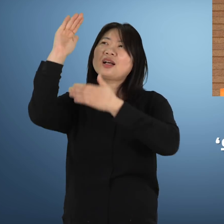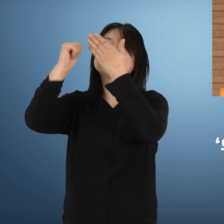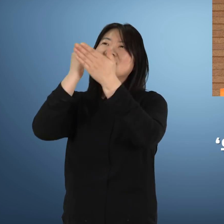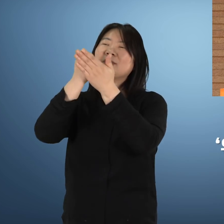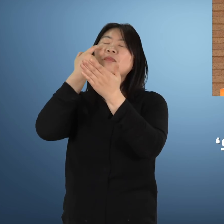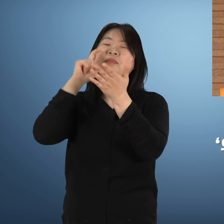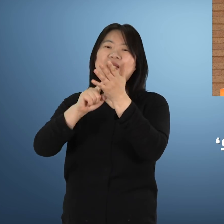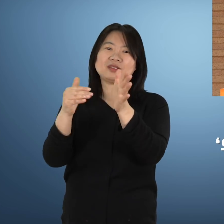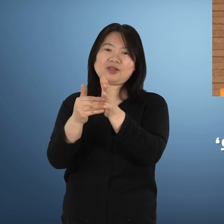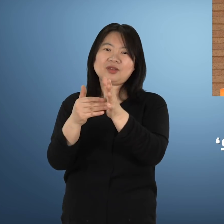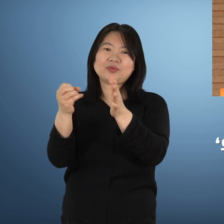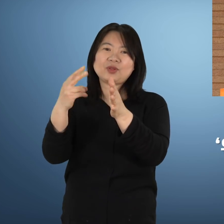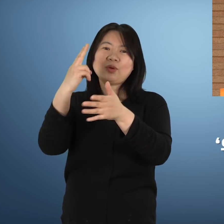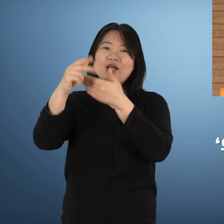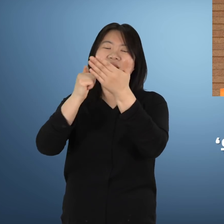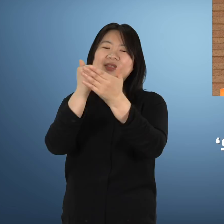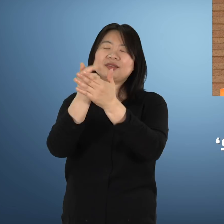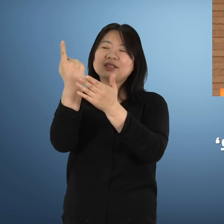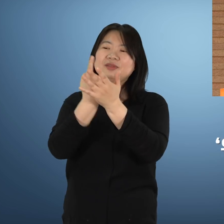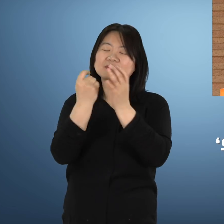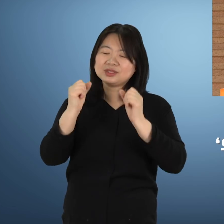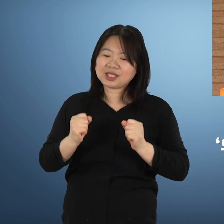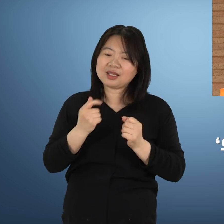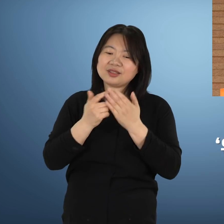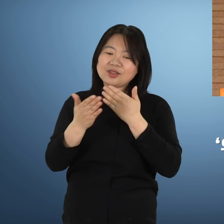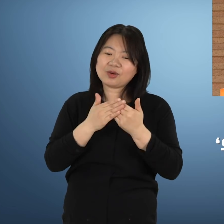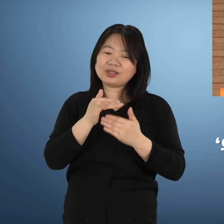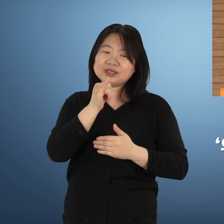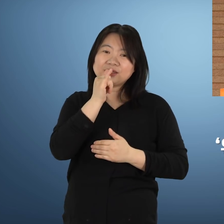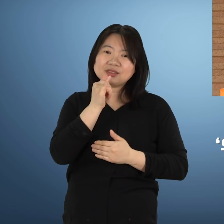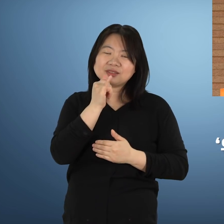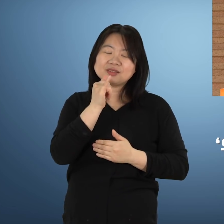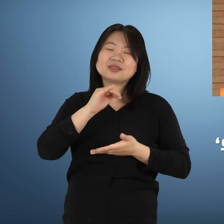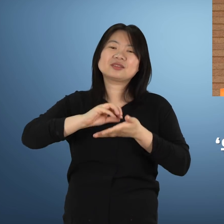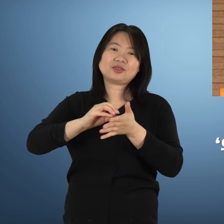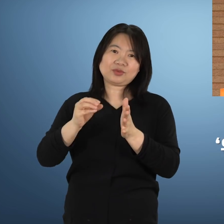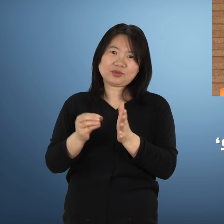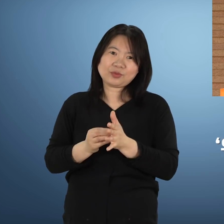하나님을 발견하고 하나님의 임재를 경험한 것만큼